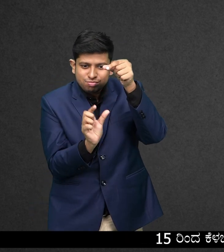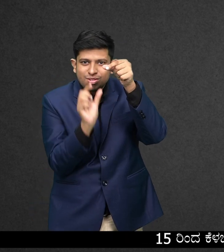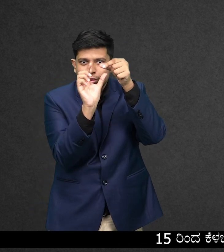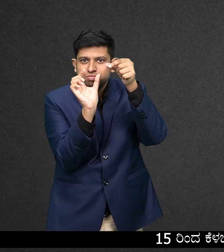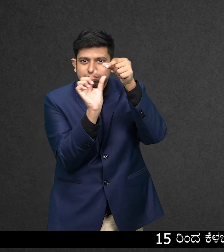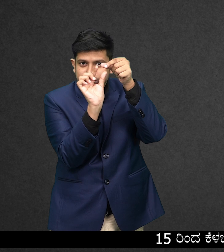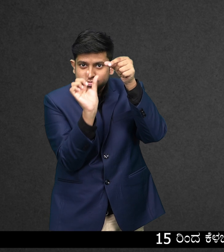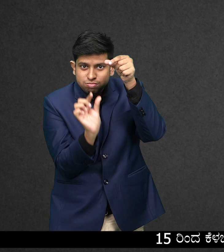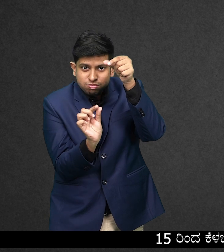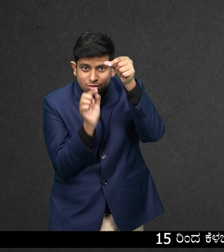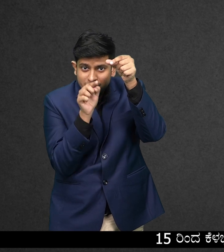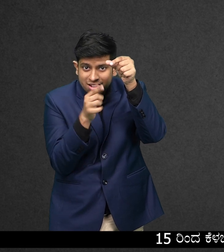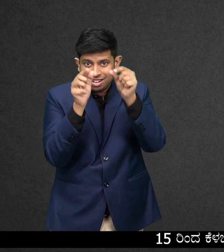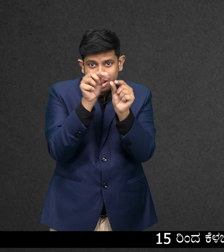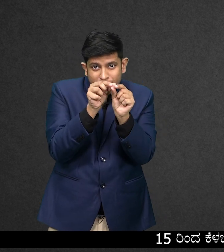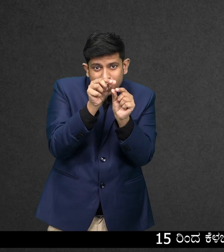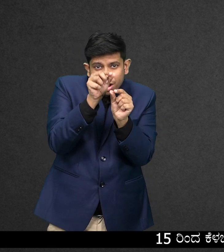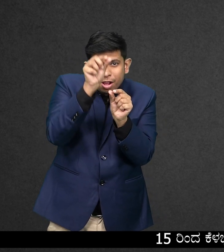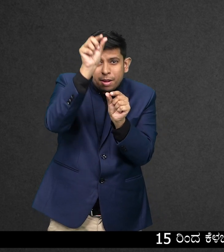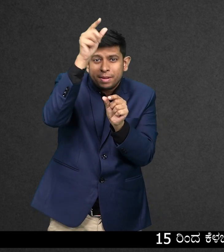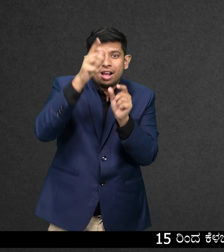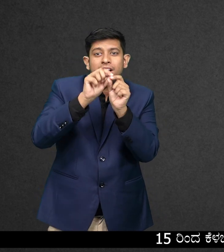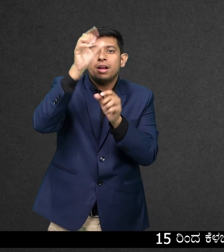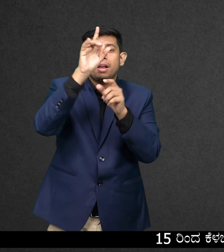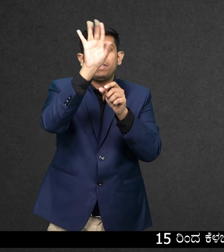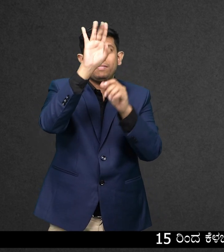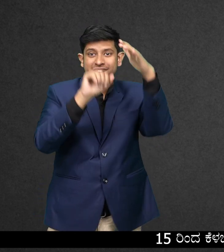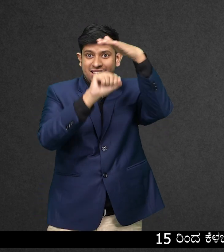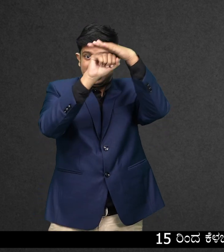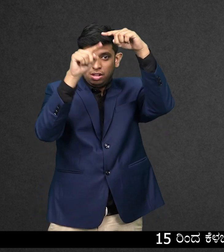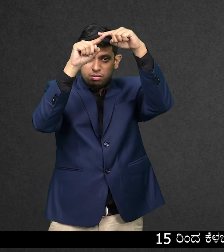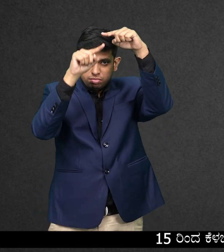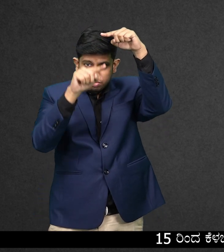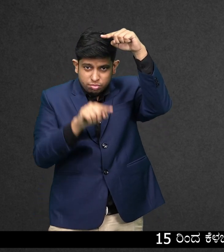ಮೇಲ್ಭಾಗದಲ್ಲಿ 15ರಿಂದ ಕೆಳಭಾಗದಲ್ಲಿ 45ರವರೆಗೆ ಇರುತ್ತೆ.